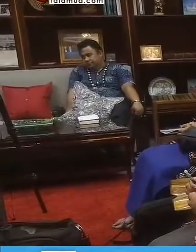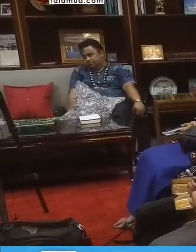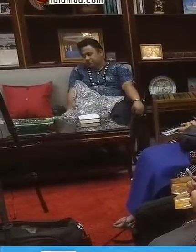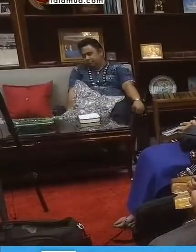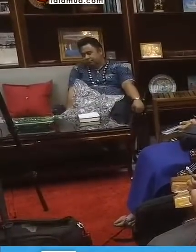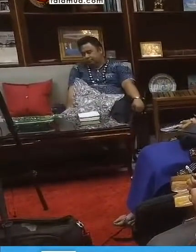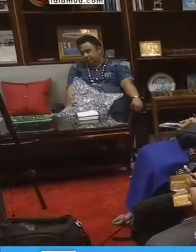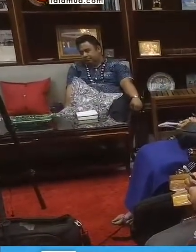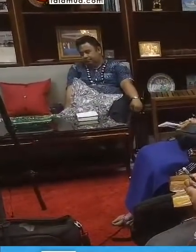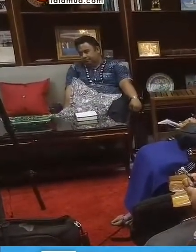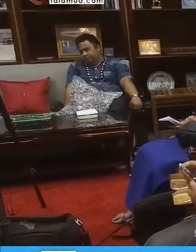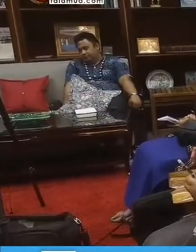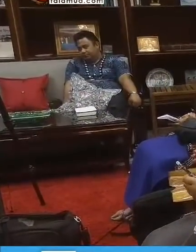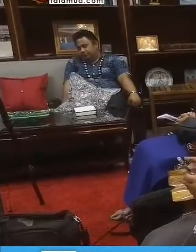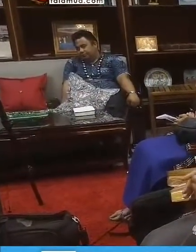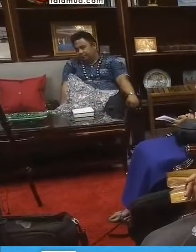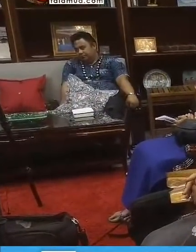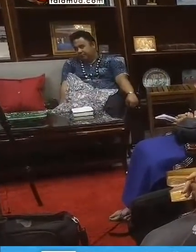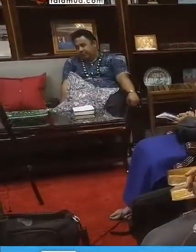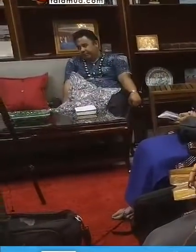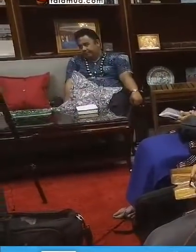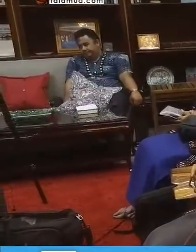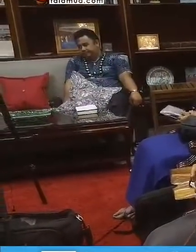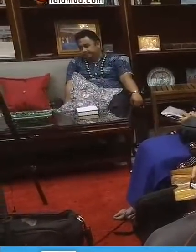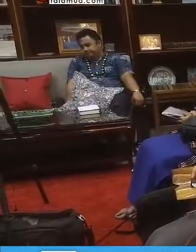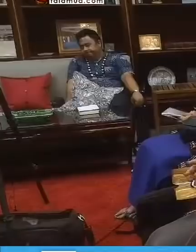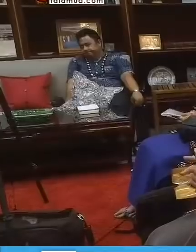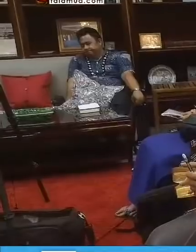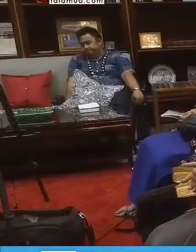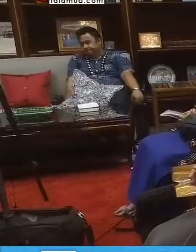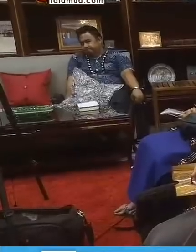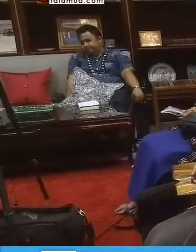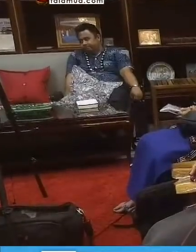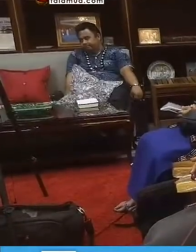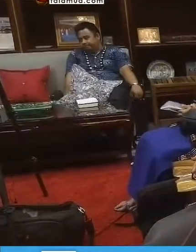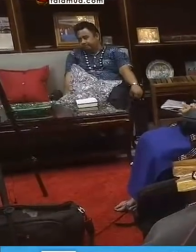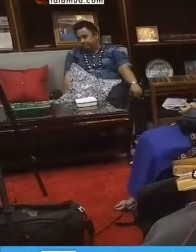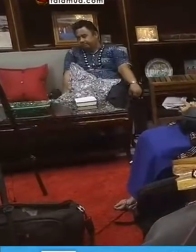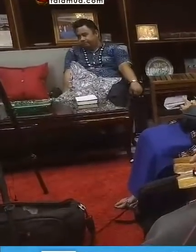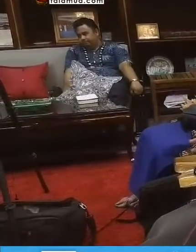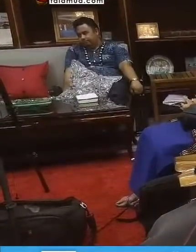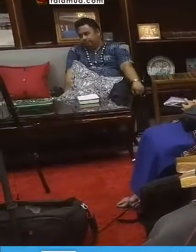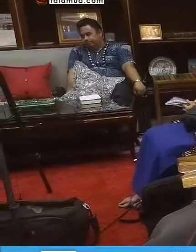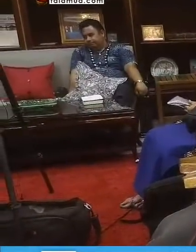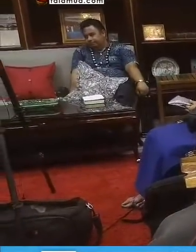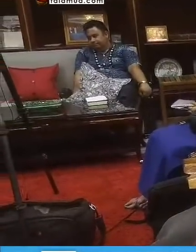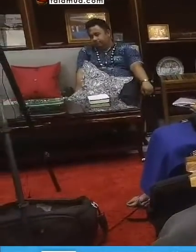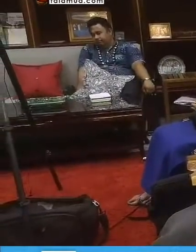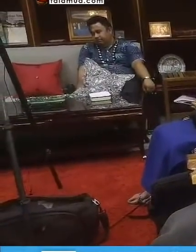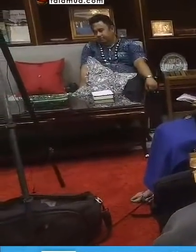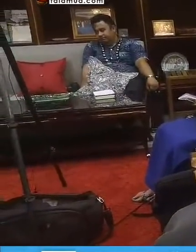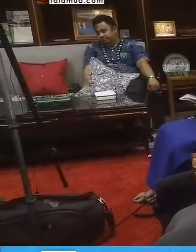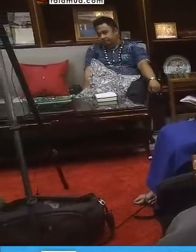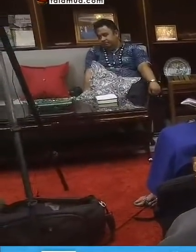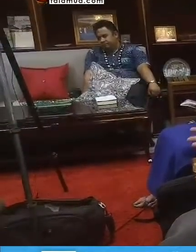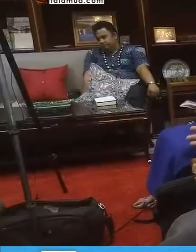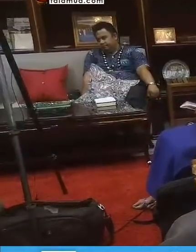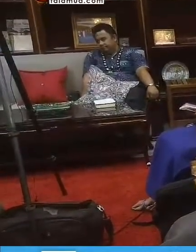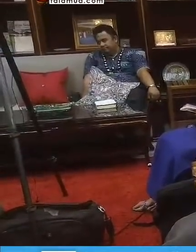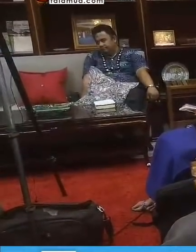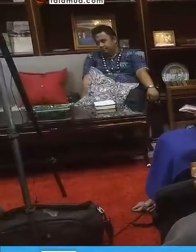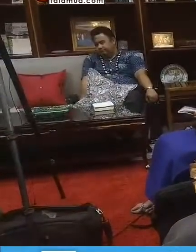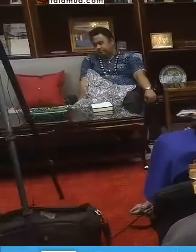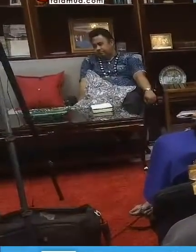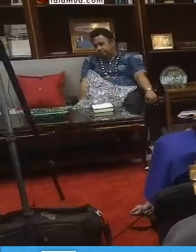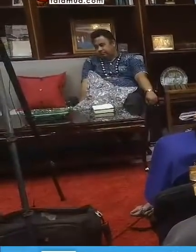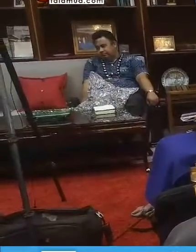ni forma ina o fio la se tanga ia le malo ai se fo ita ina tu no le a Apia la va le